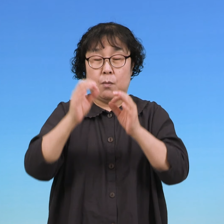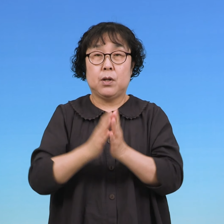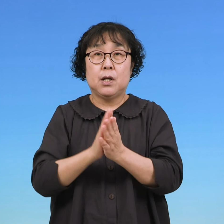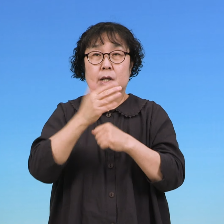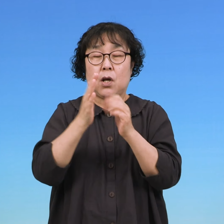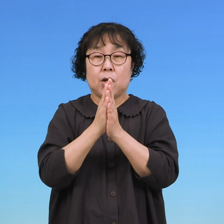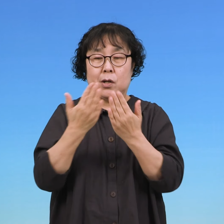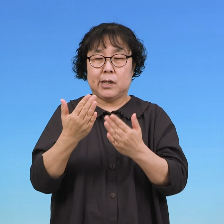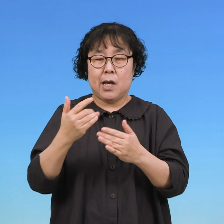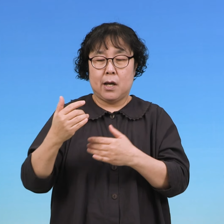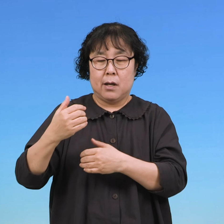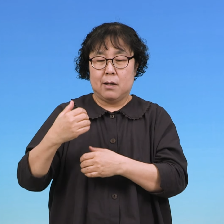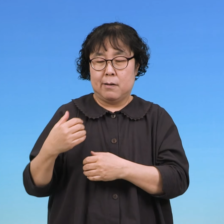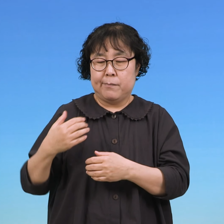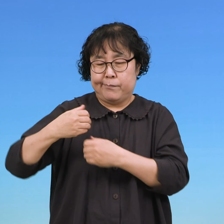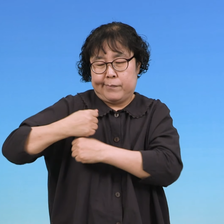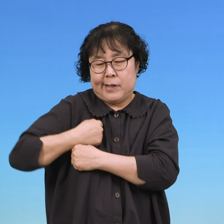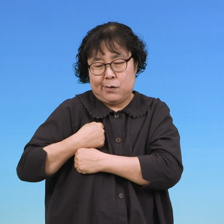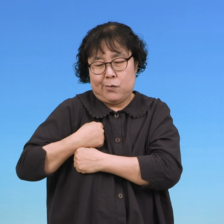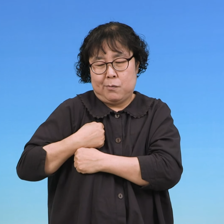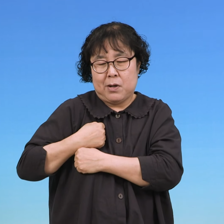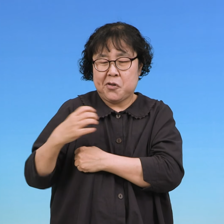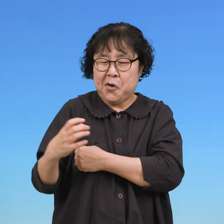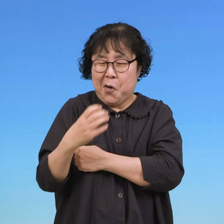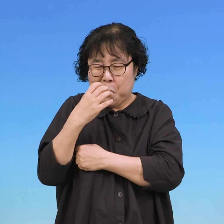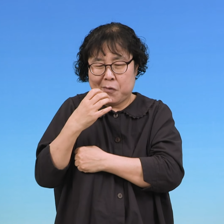드려요. 그 사진을 계속 찍으시나 봐요.